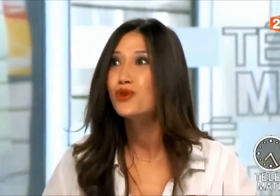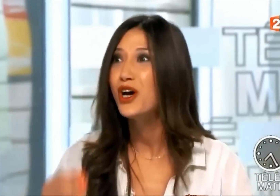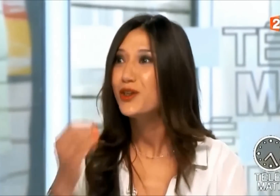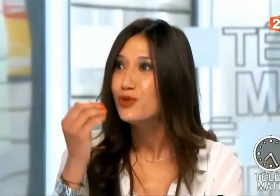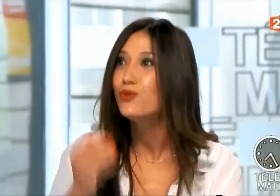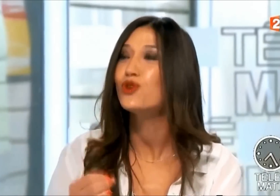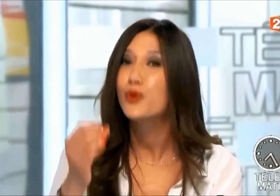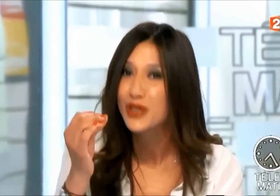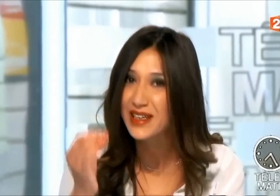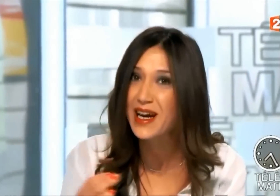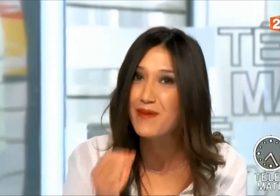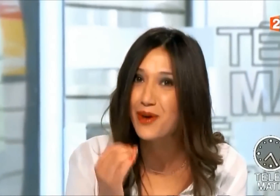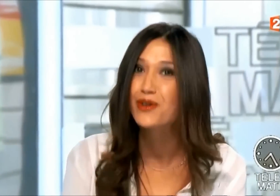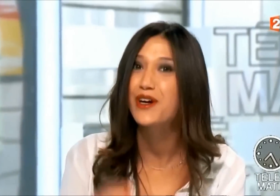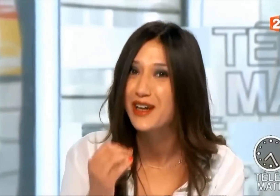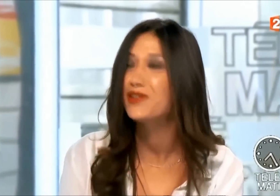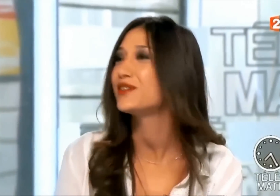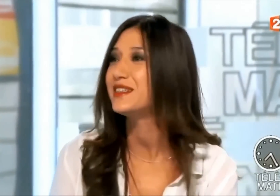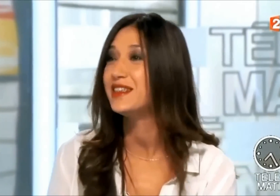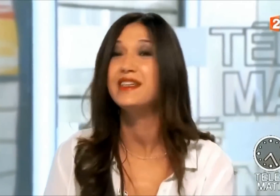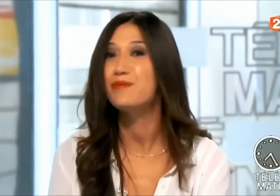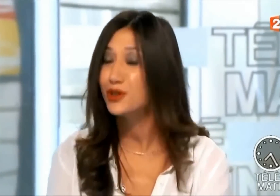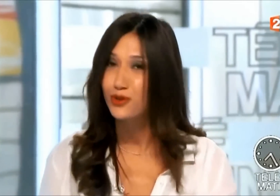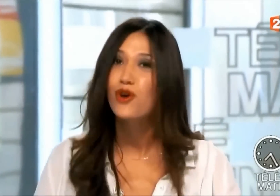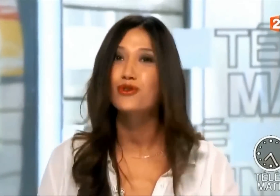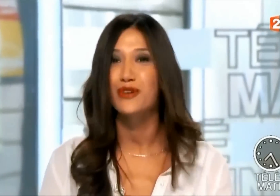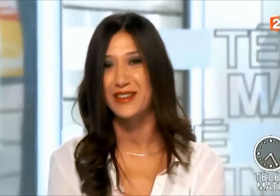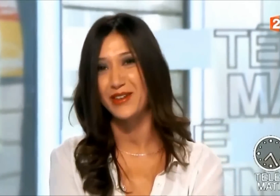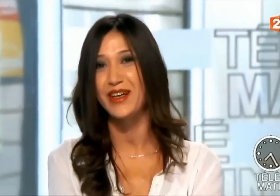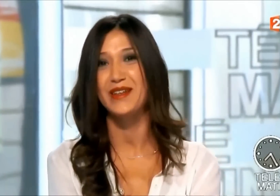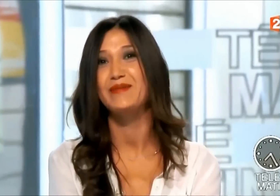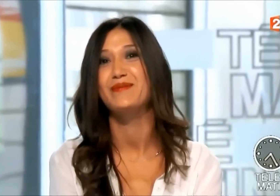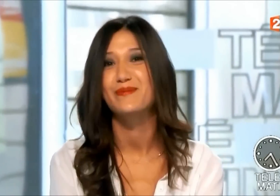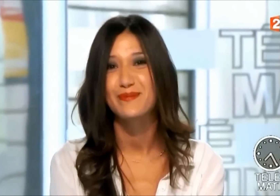monde peut aller apprendre la langue des signes. Les portes sont grandes ouvertes, regardez.